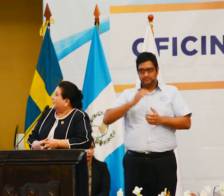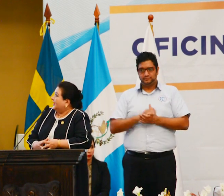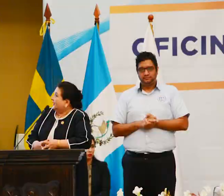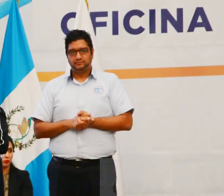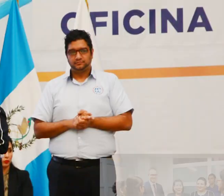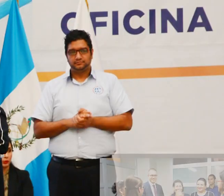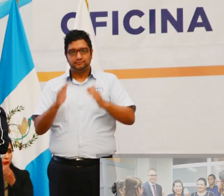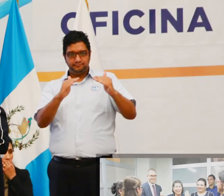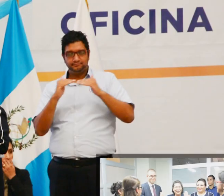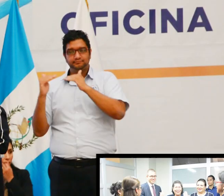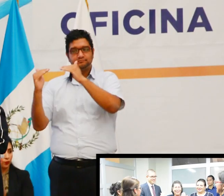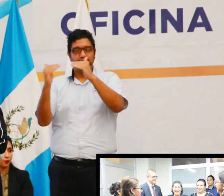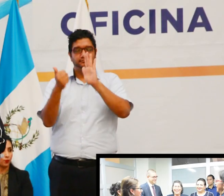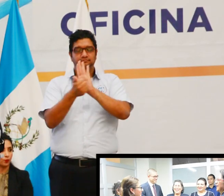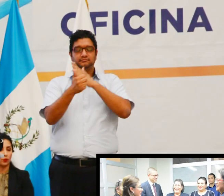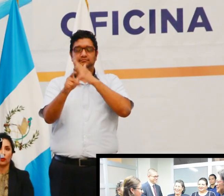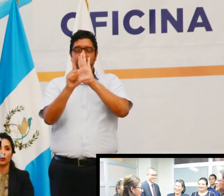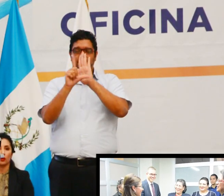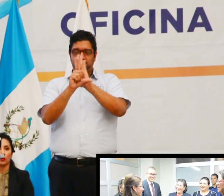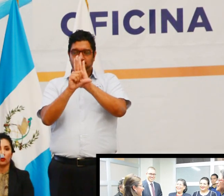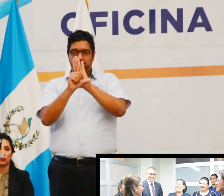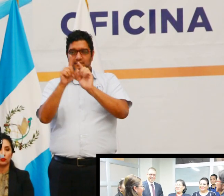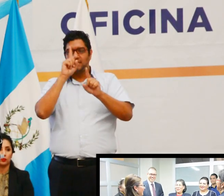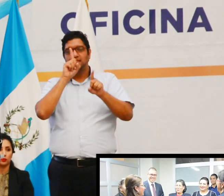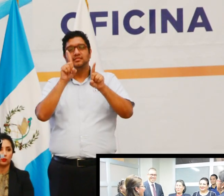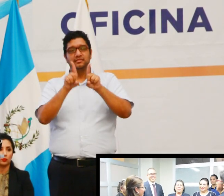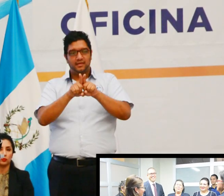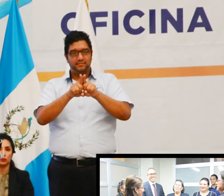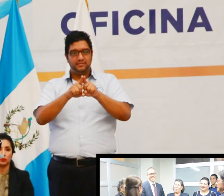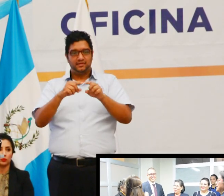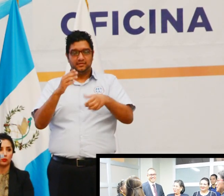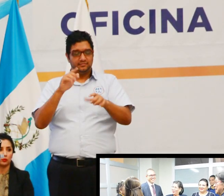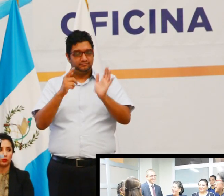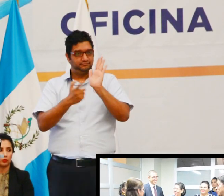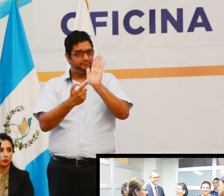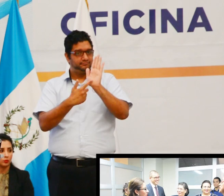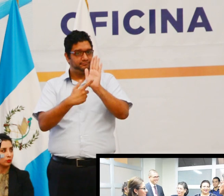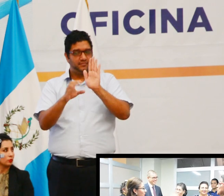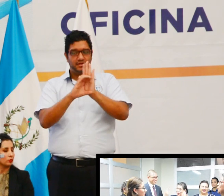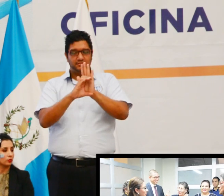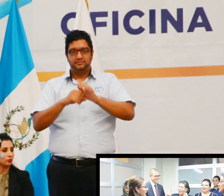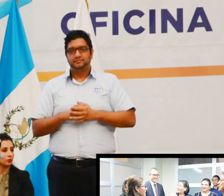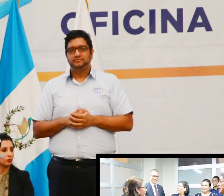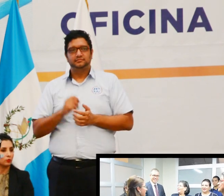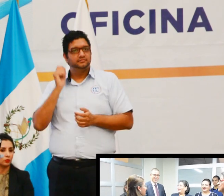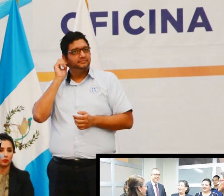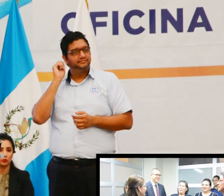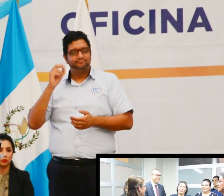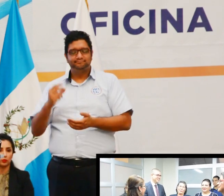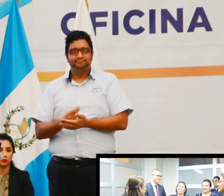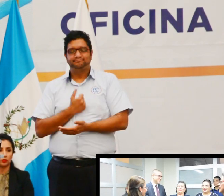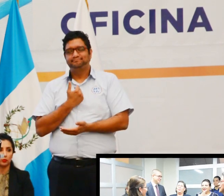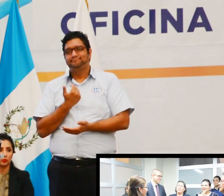La igualdad ante la ley también está preservada por nuestra Constitución Política de la República de Guatemala. Lamentablemente,